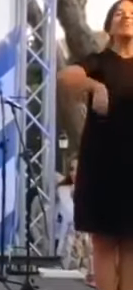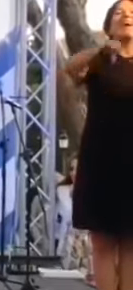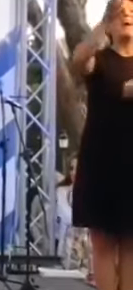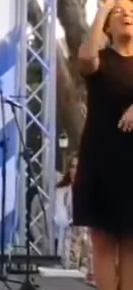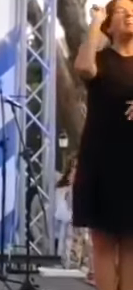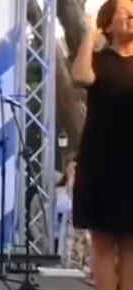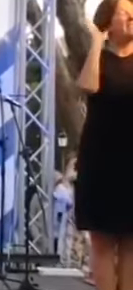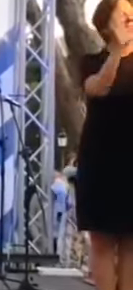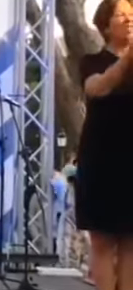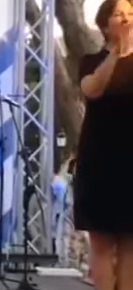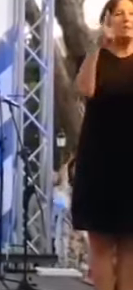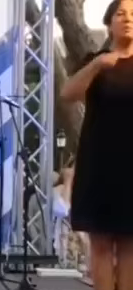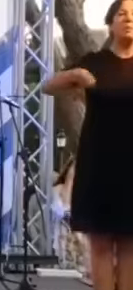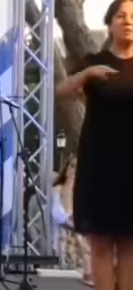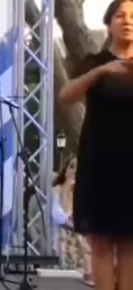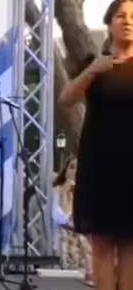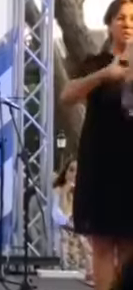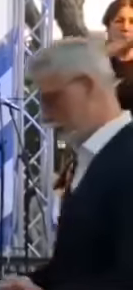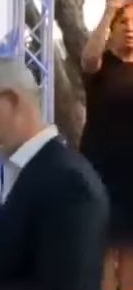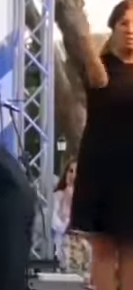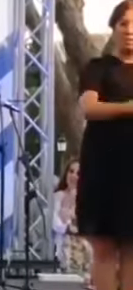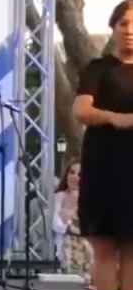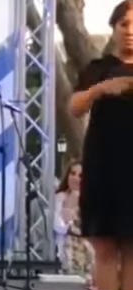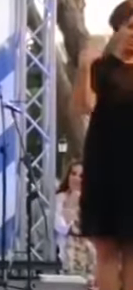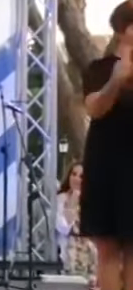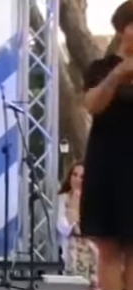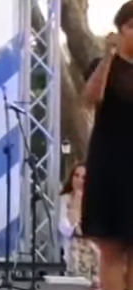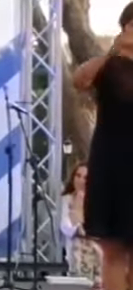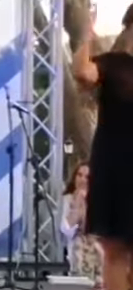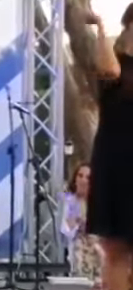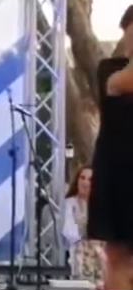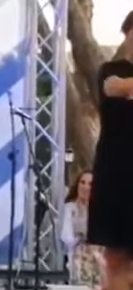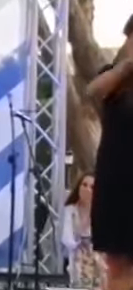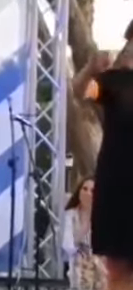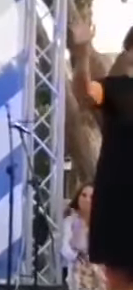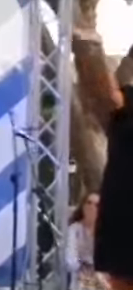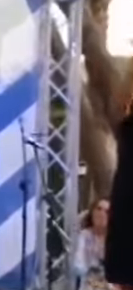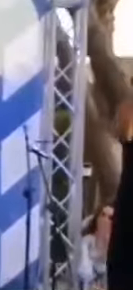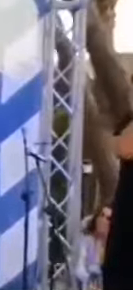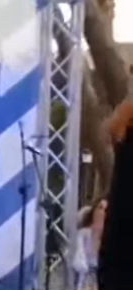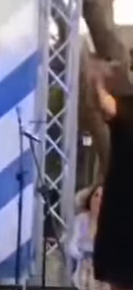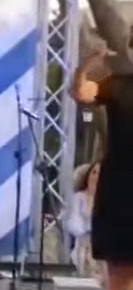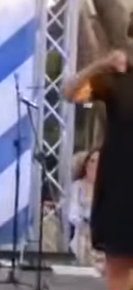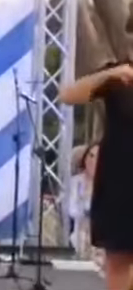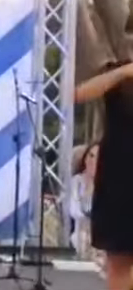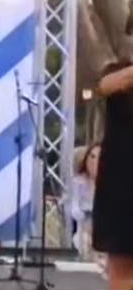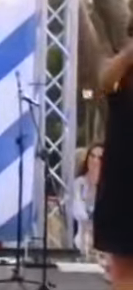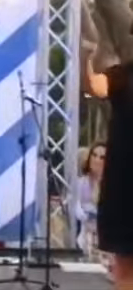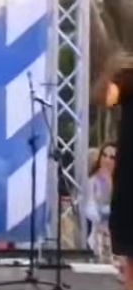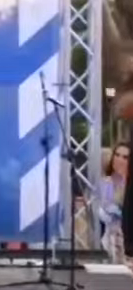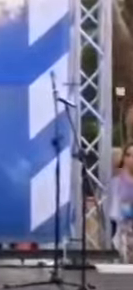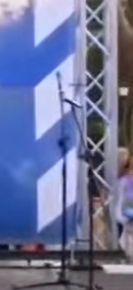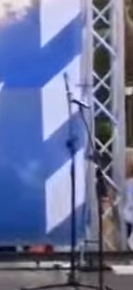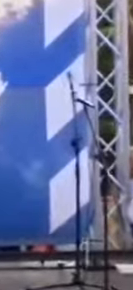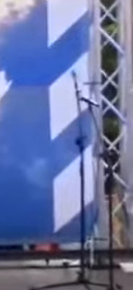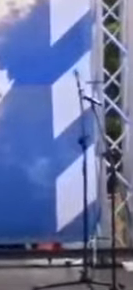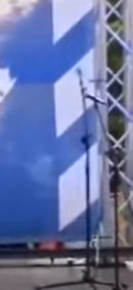alta e affronteremo a testa alta, perché noi siamo d'Italia e non ce lo dobbiamo dimenticare mai. Ciao, buone vacanze a voi che le fate.